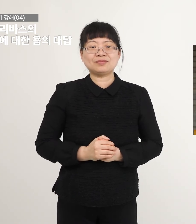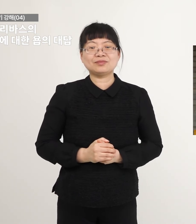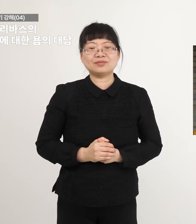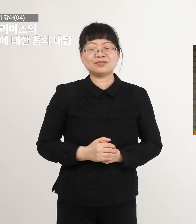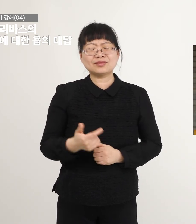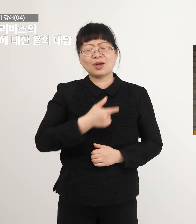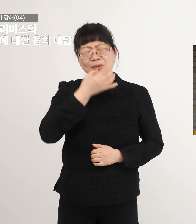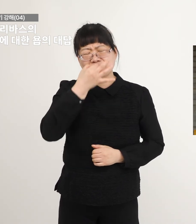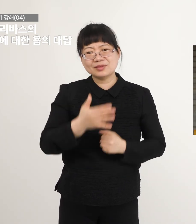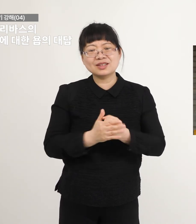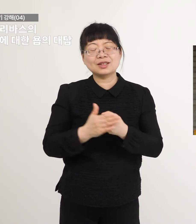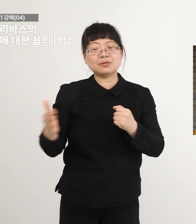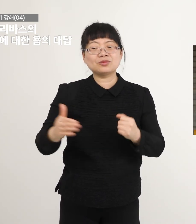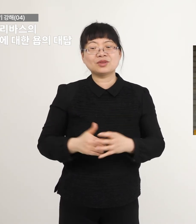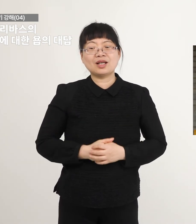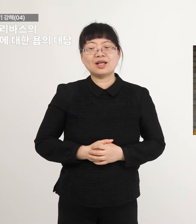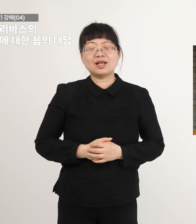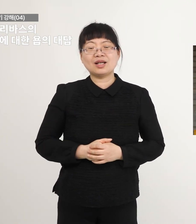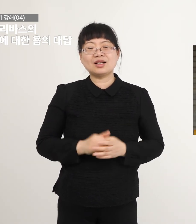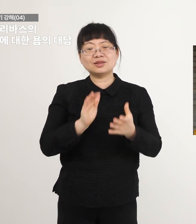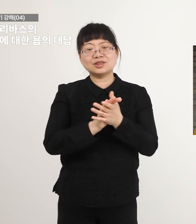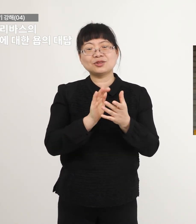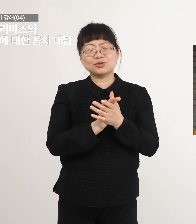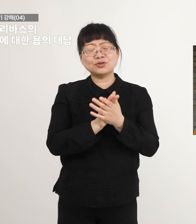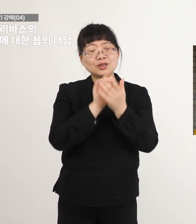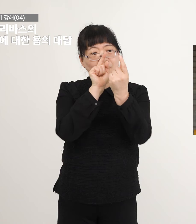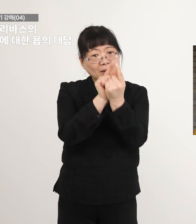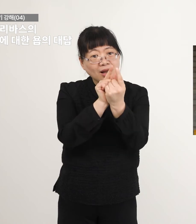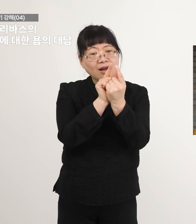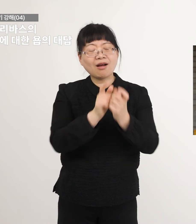너무 힘들어서 친구들 보니까